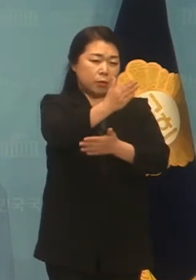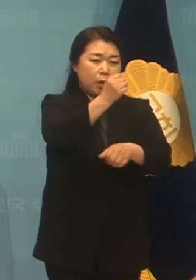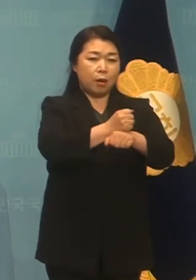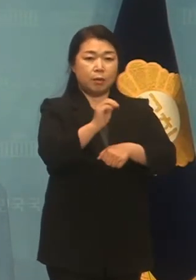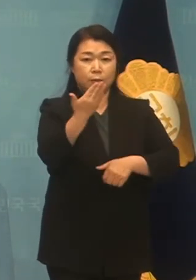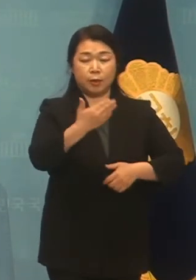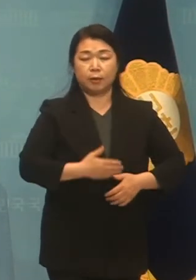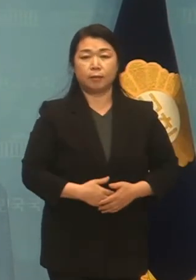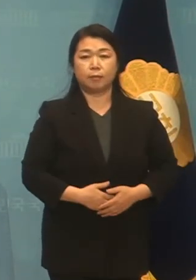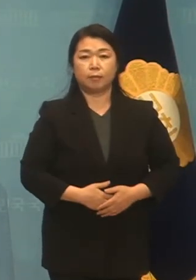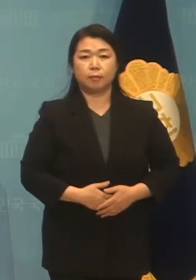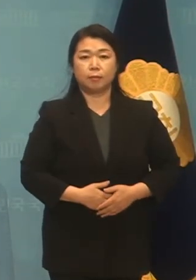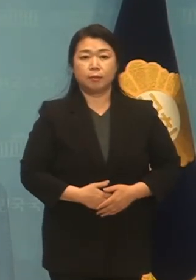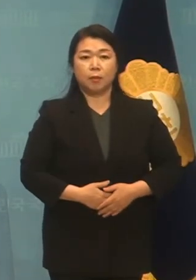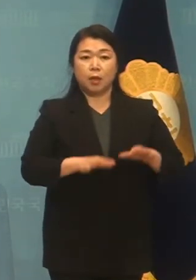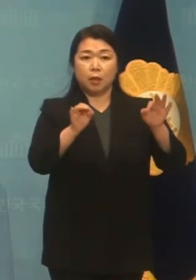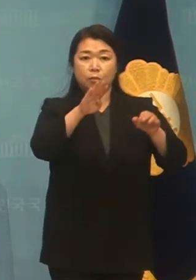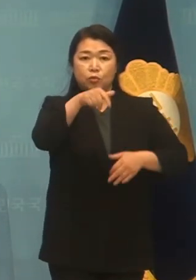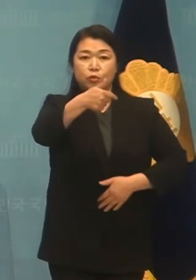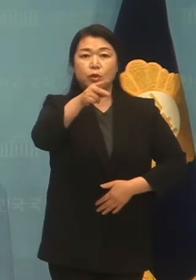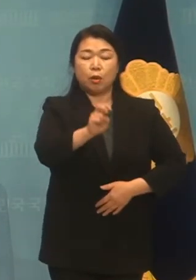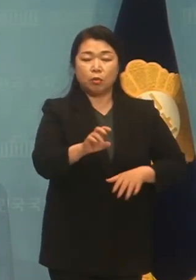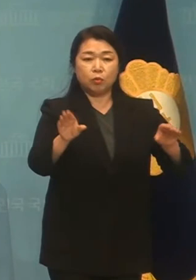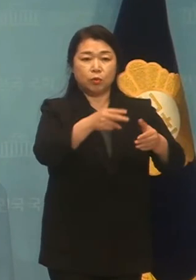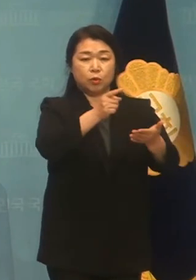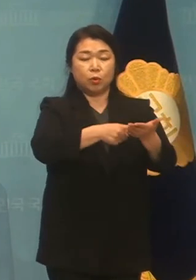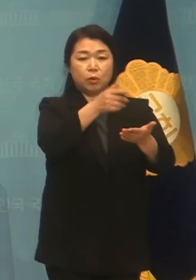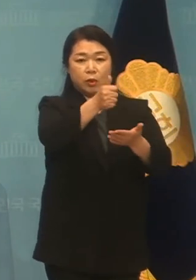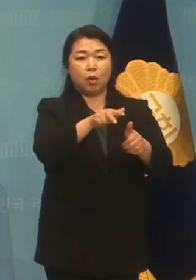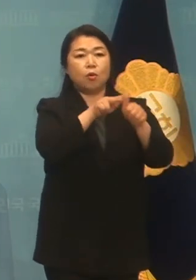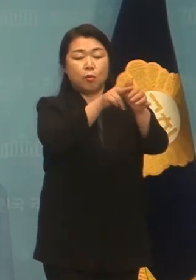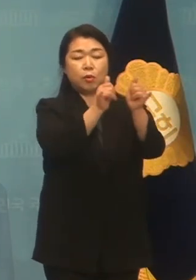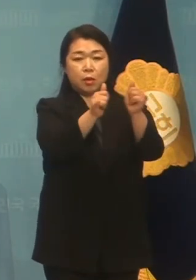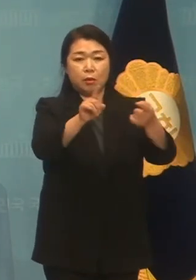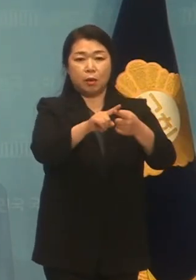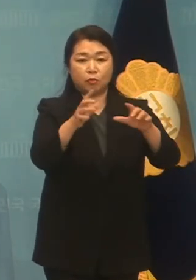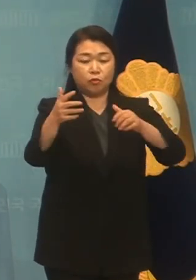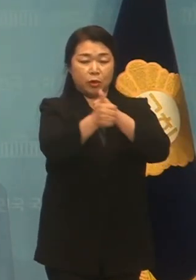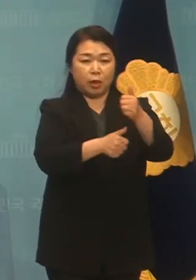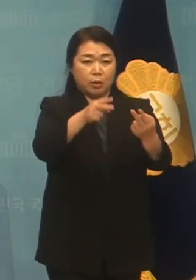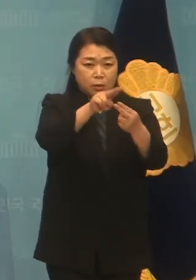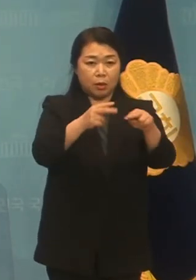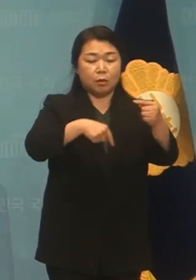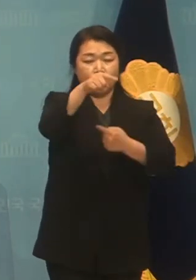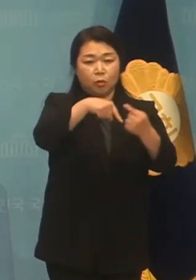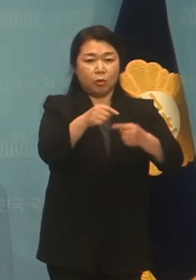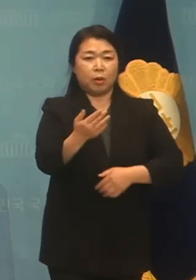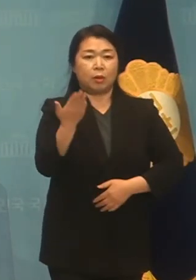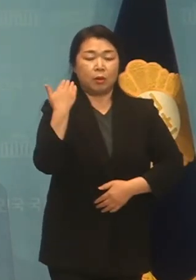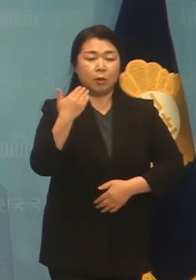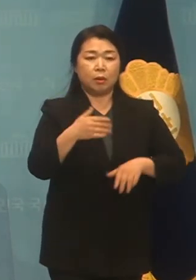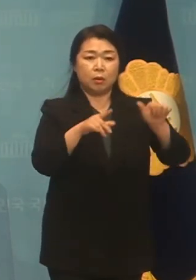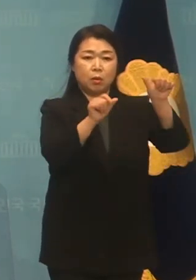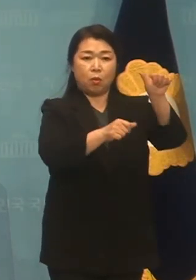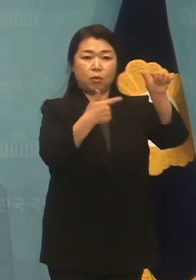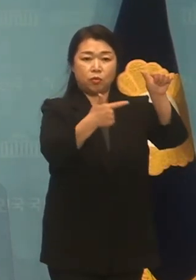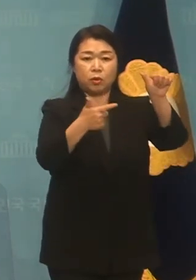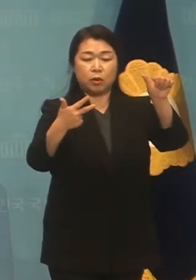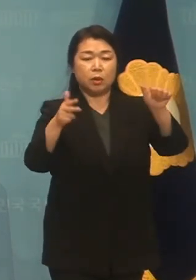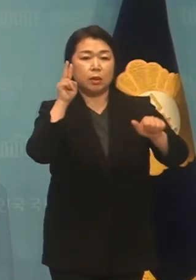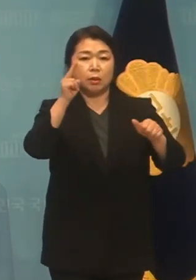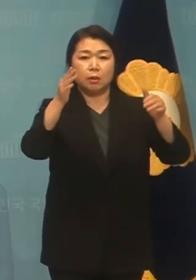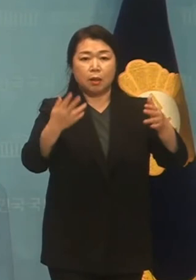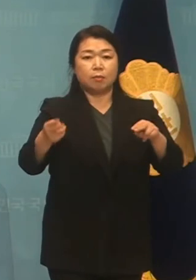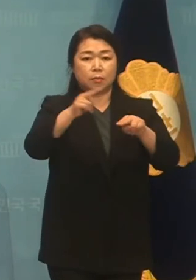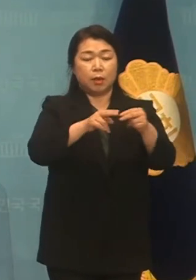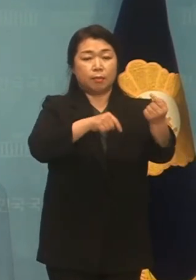한다. 김부겸 국무총리 후보자에 대한 국회 인사청문회가 지난 6일, 7일 이틀에